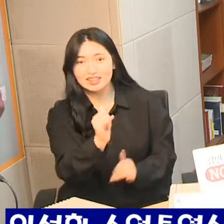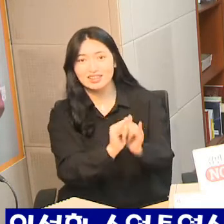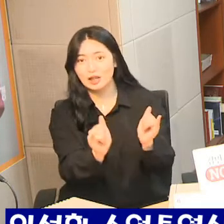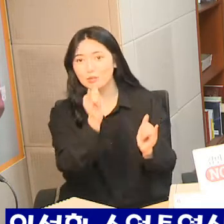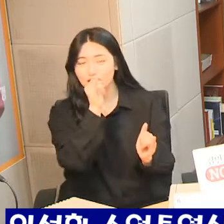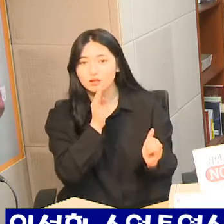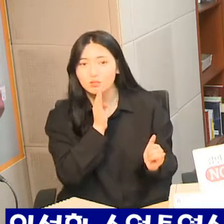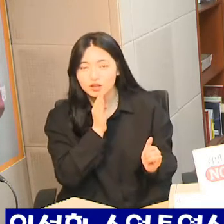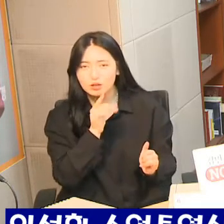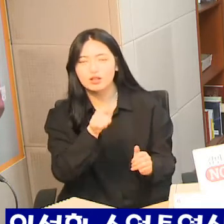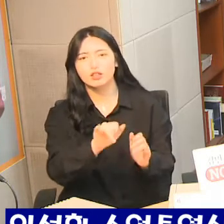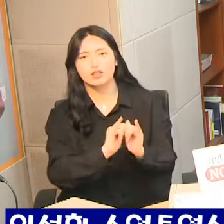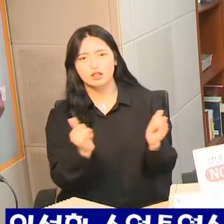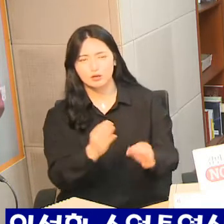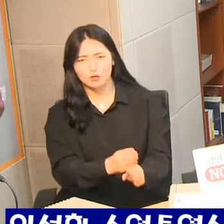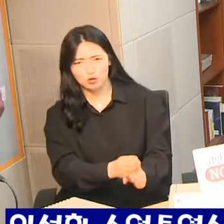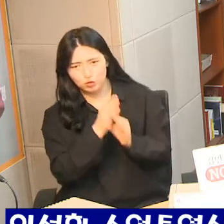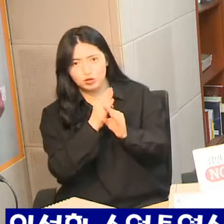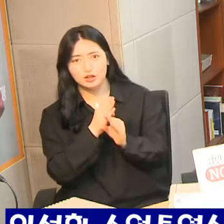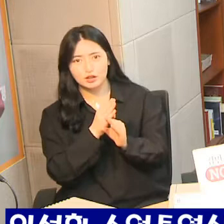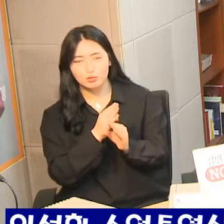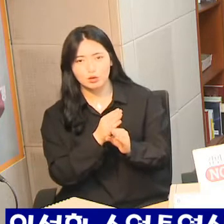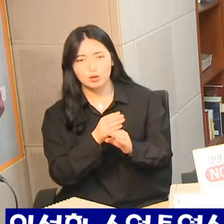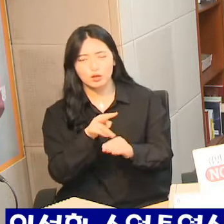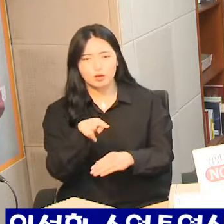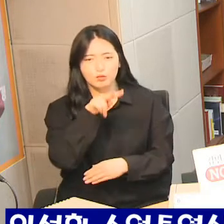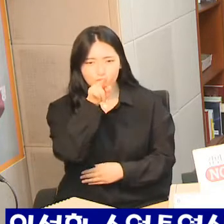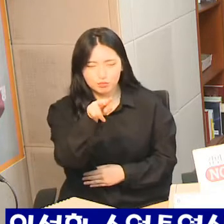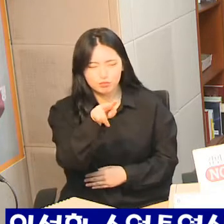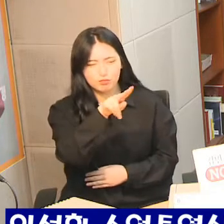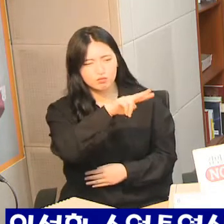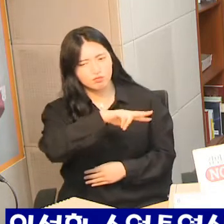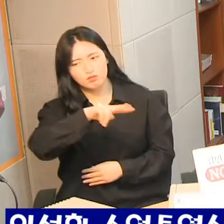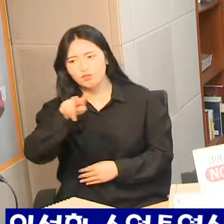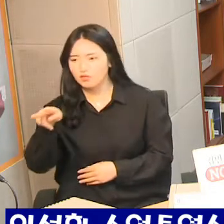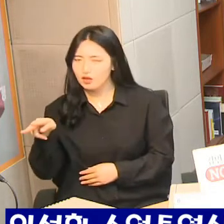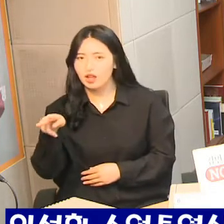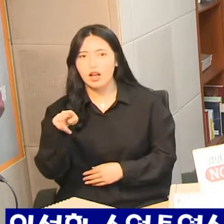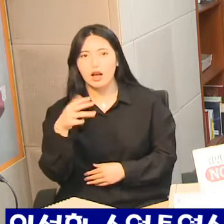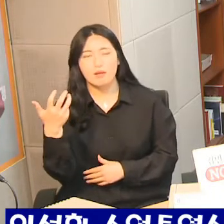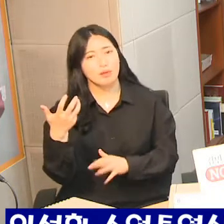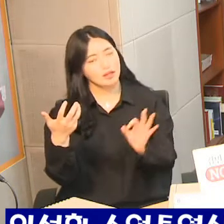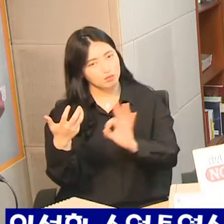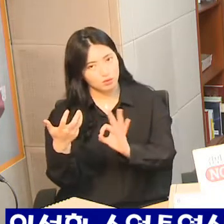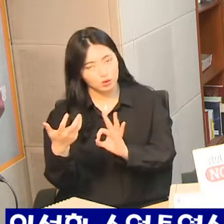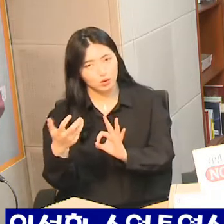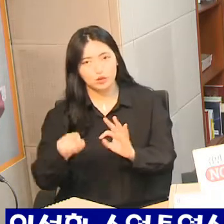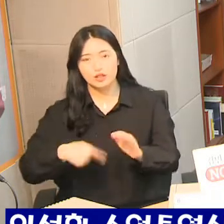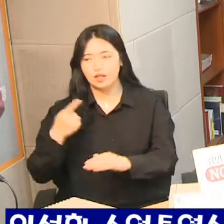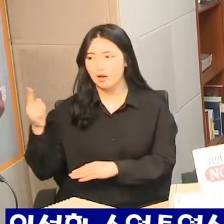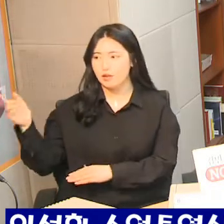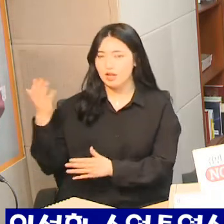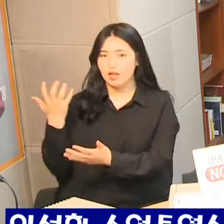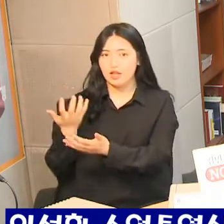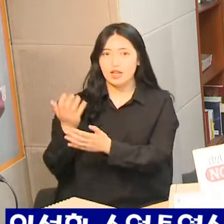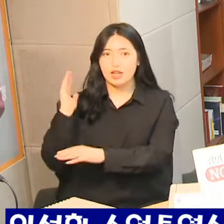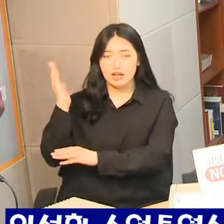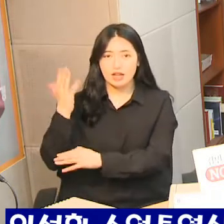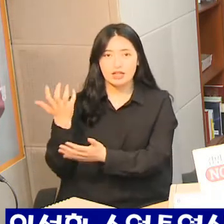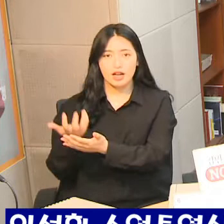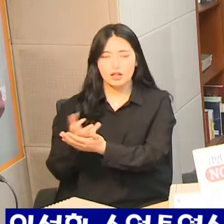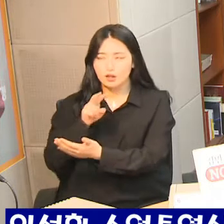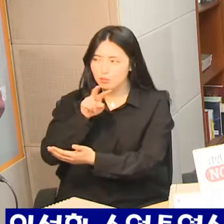있잖아요. 그분들을 위주로 해서 네. 그 주변 사람들, 즉 청중을 보는 게 한 80%, 네. 그다음에 강의안을 보는 게 한